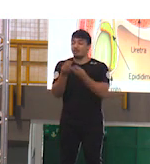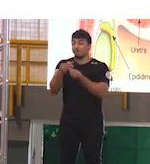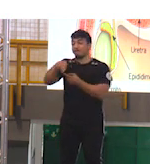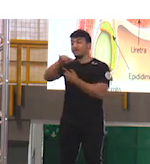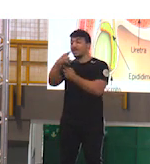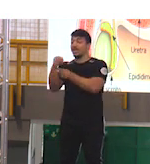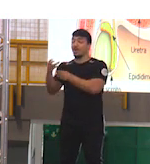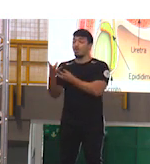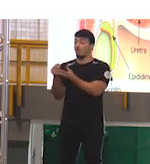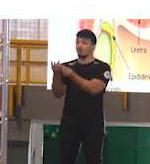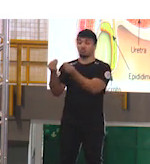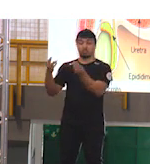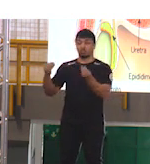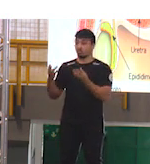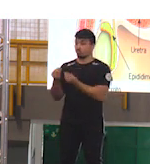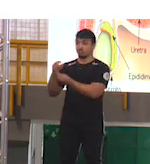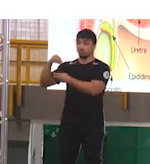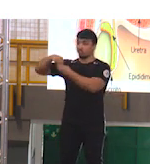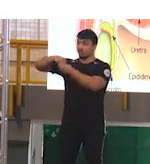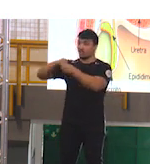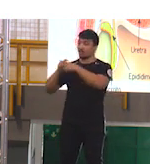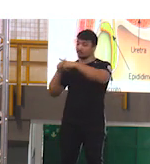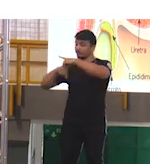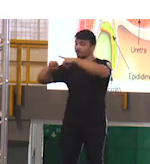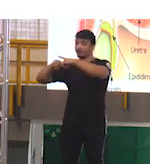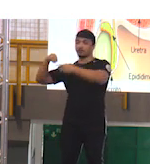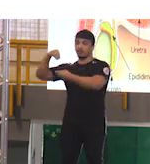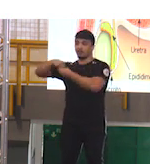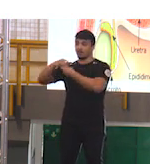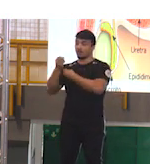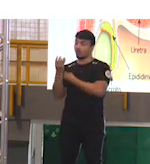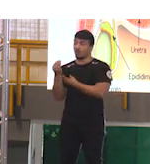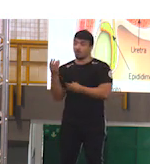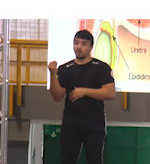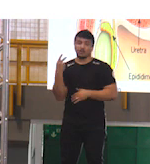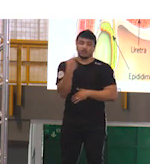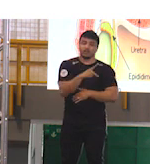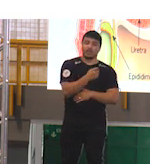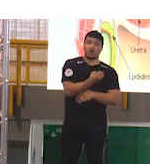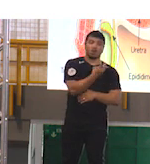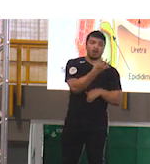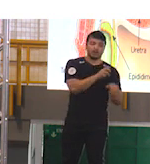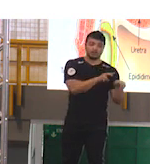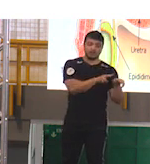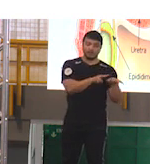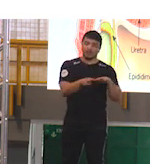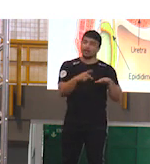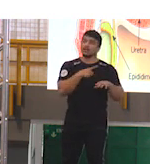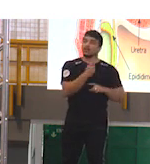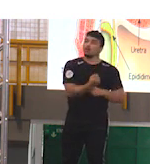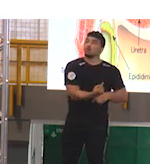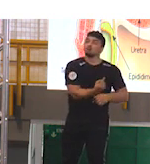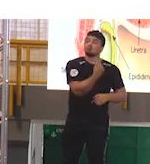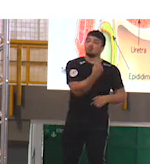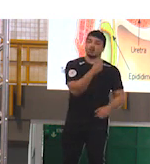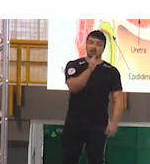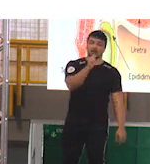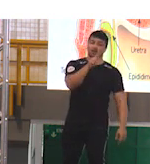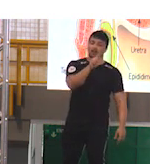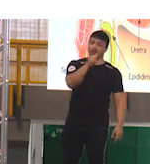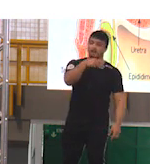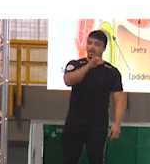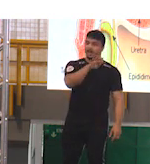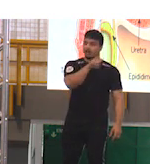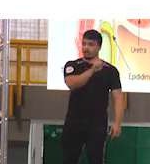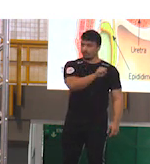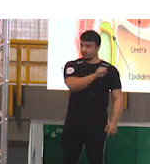gametas. Enquanto que o sexo feminino libera um gameta a cada 4 semanas, o sexo masculino